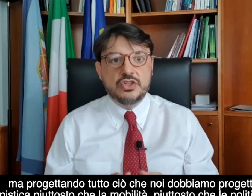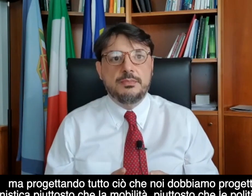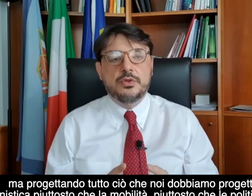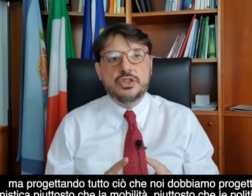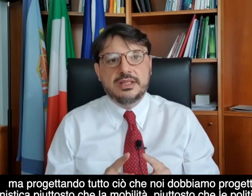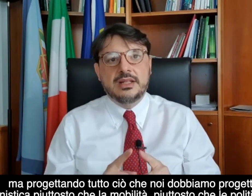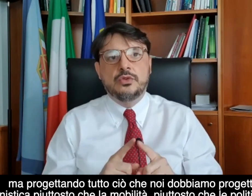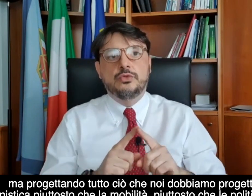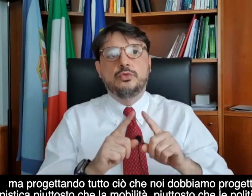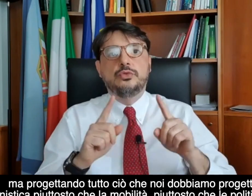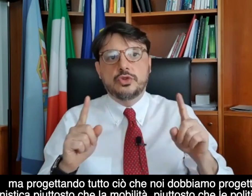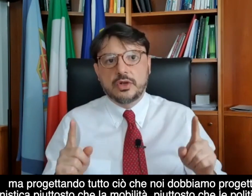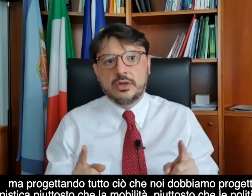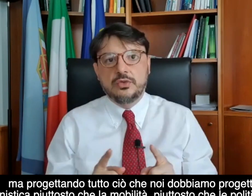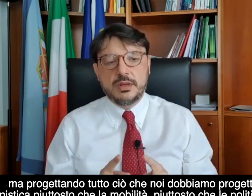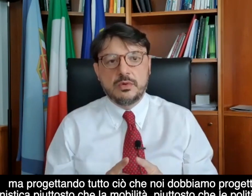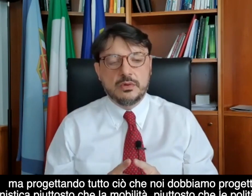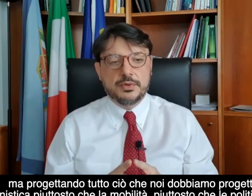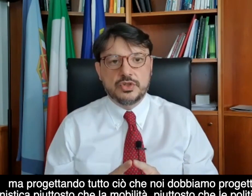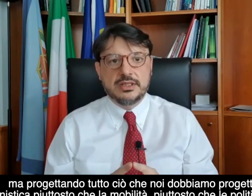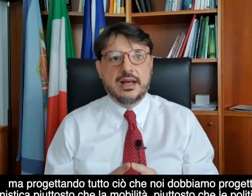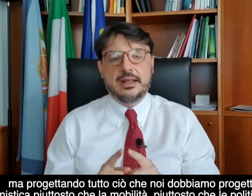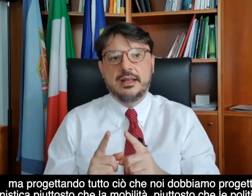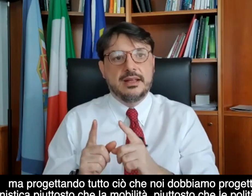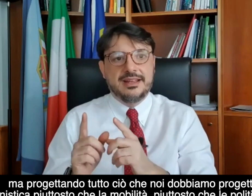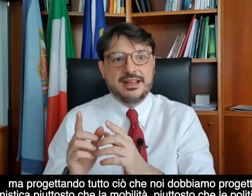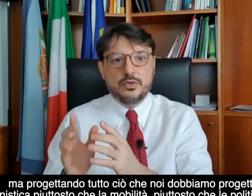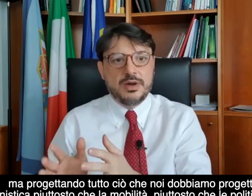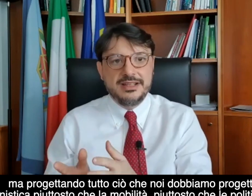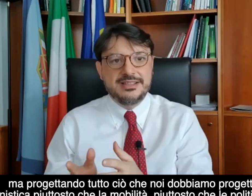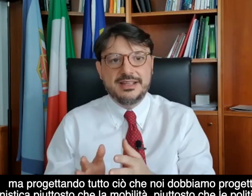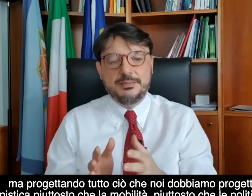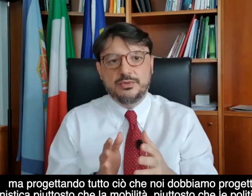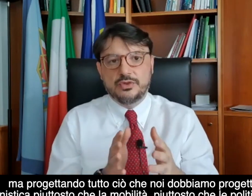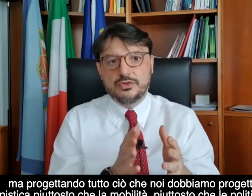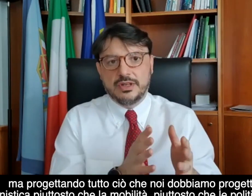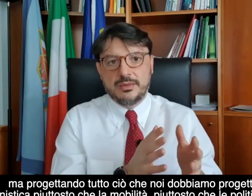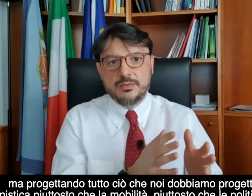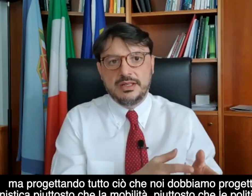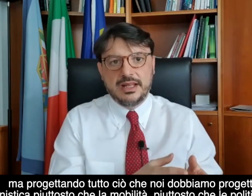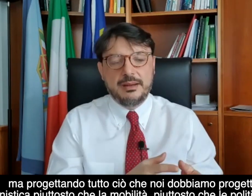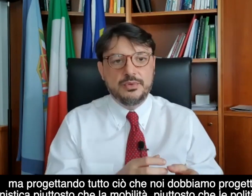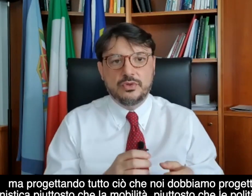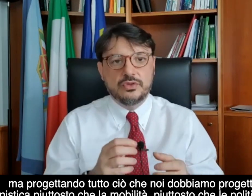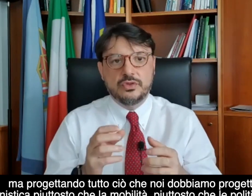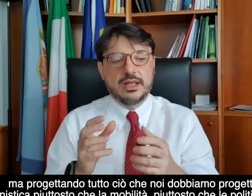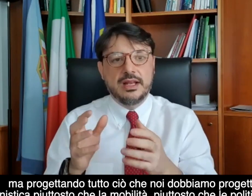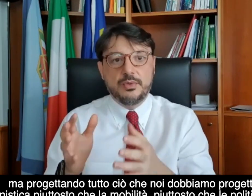progettando tutto ciò che noi dobbiamo progettare l'urbanistica piuttosto che la mobilità piuttosto che le politiche